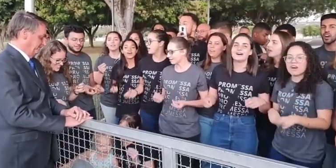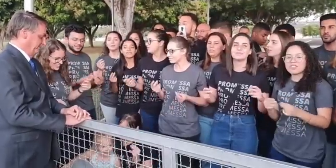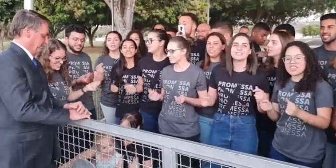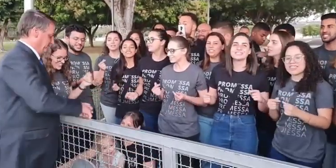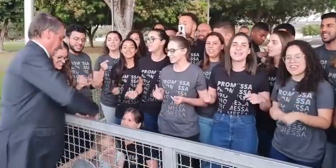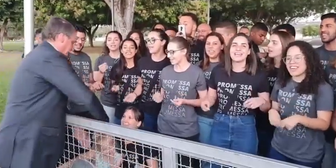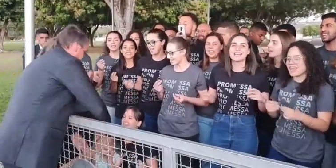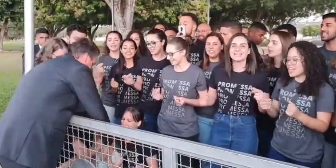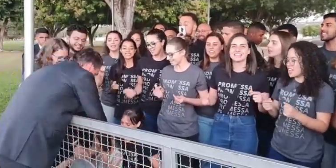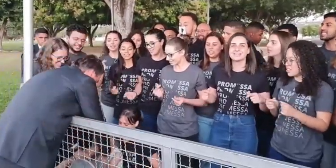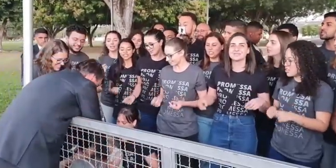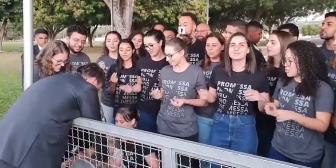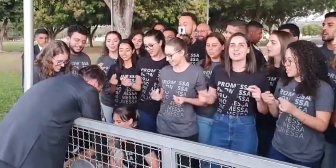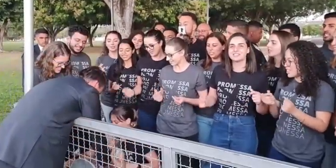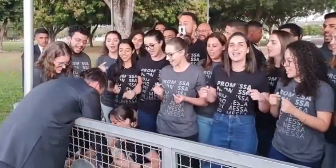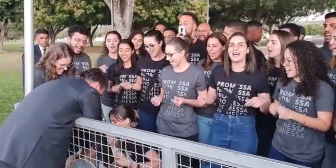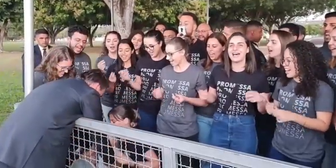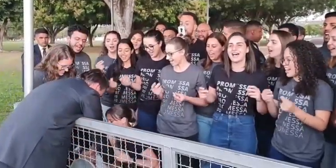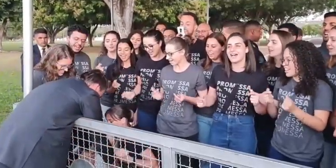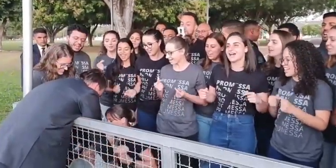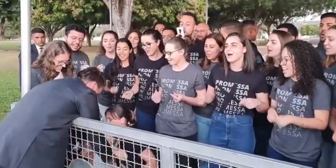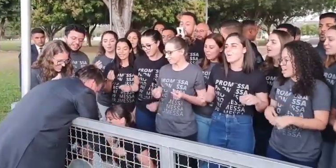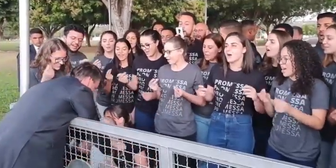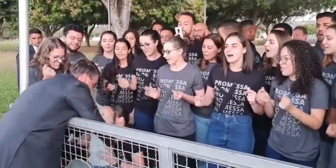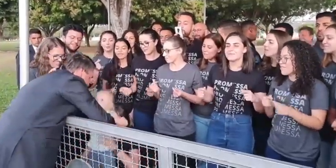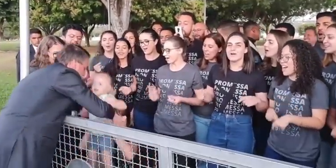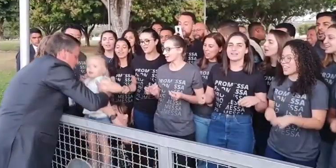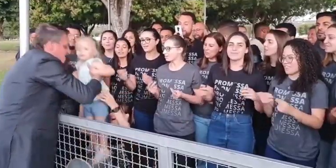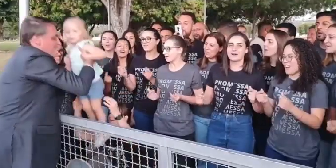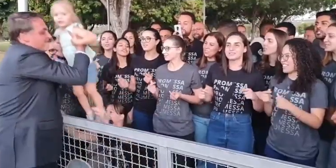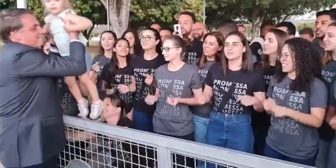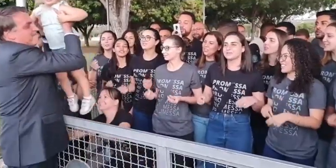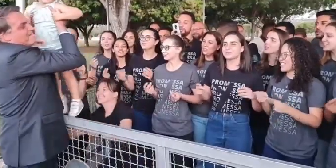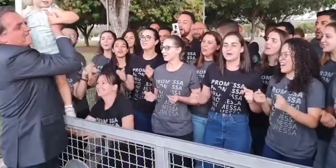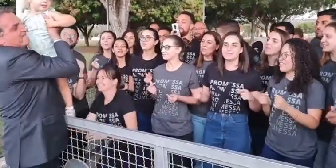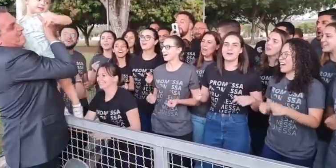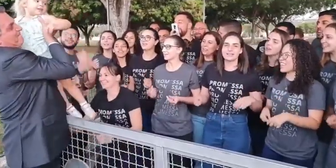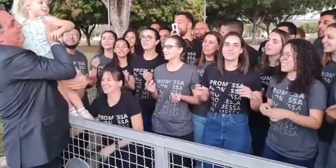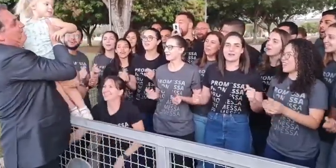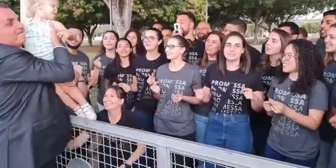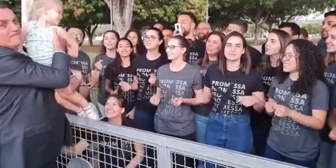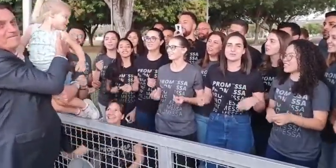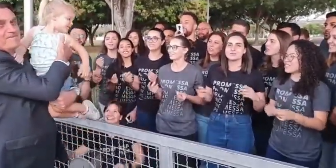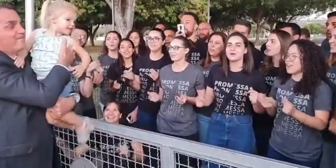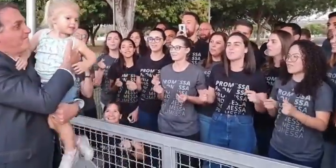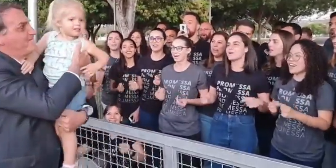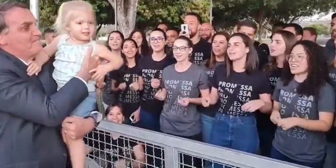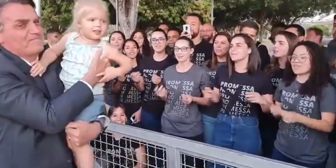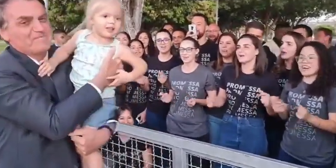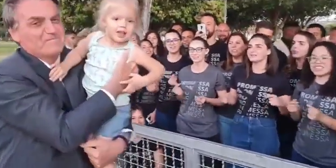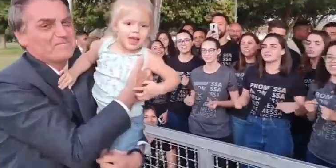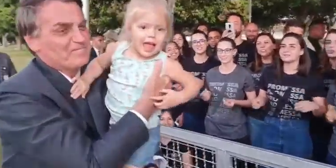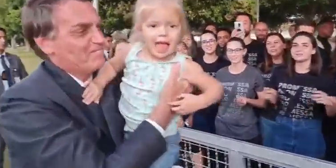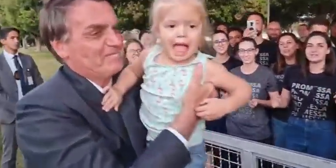Vamos dizer que Jesus pode dar o amor que pode tudo, o amor que pode tudo, o amor que pode tudo